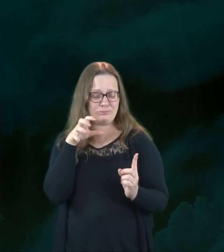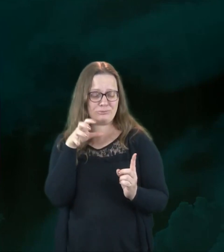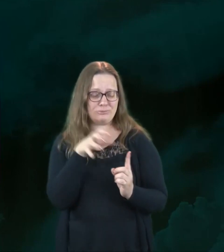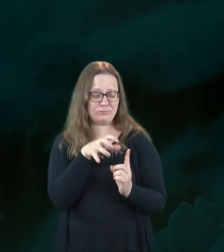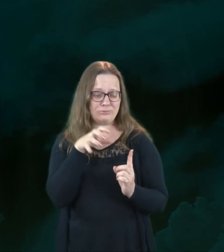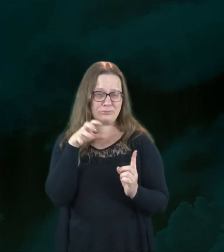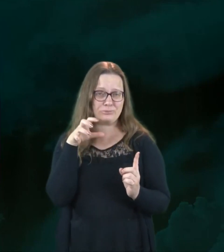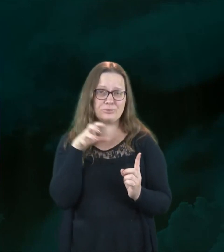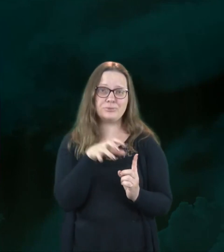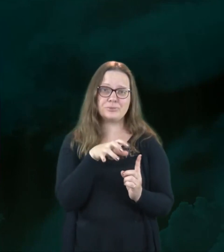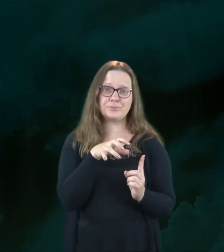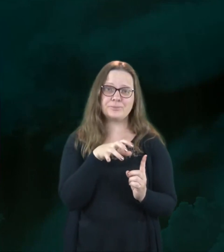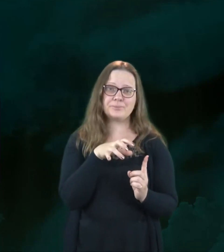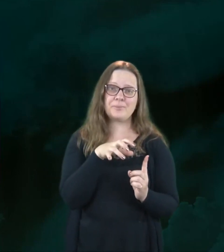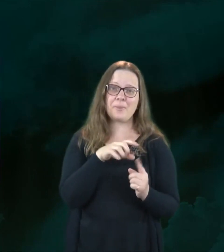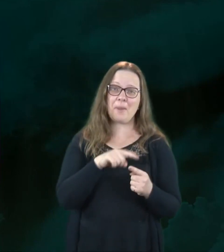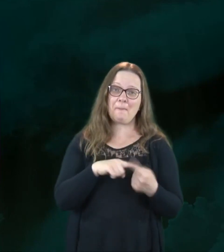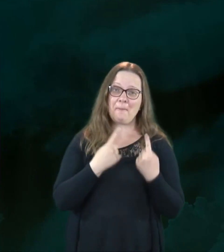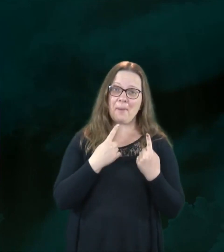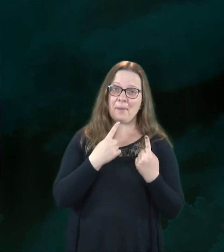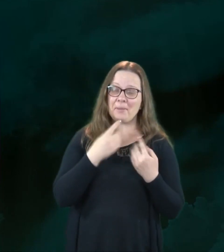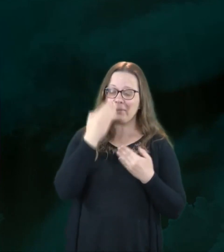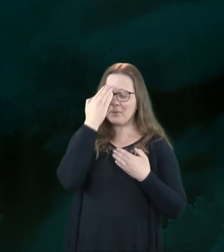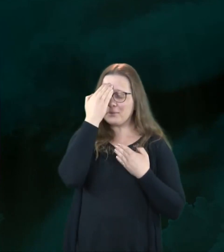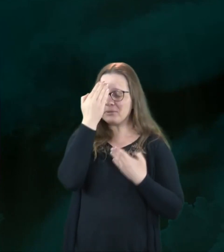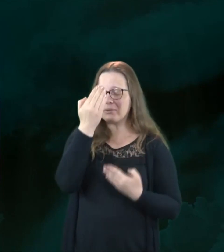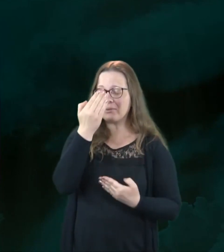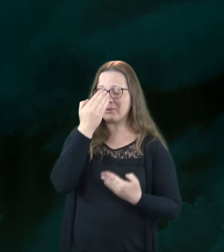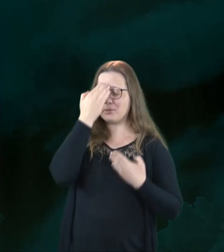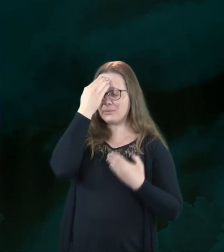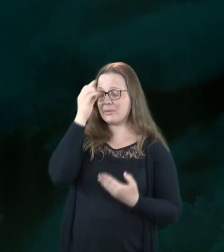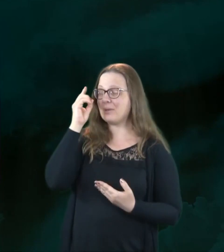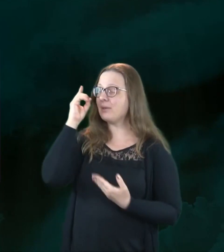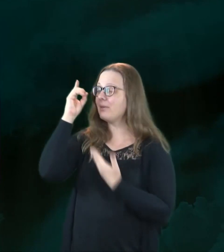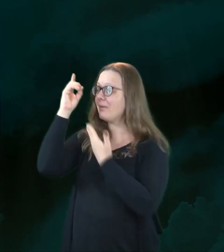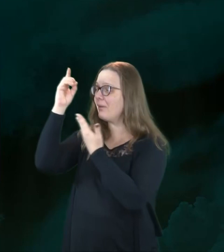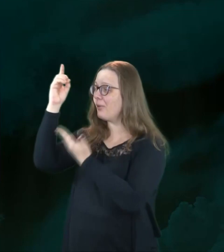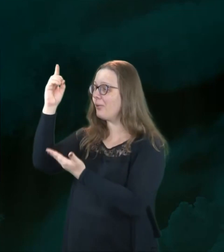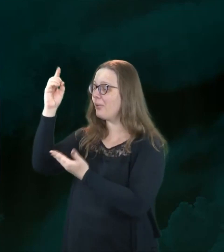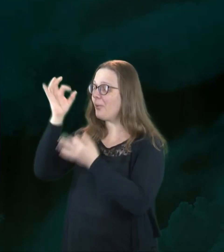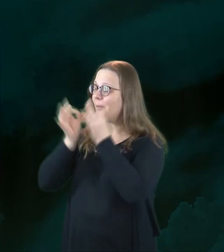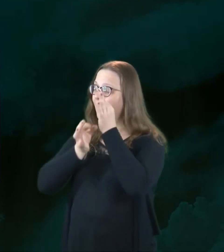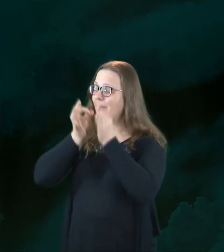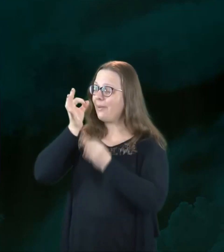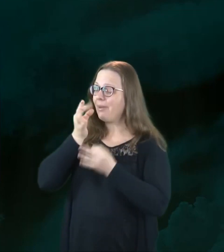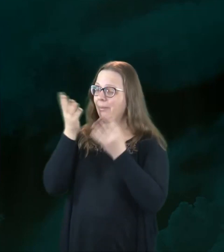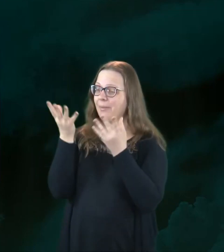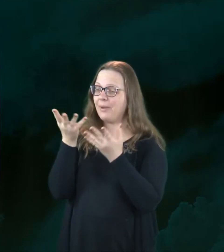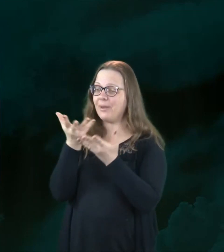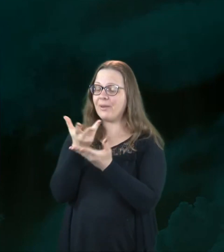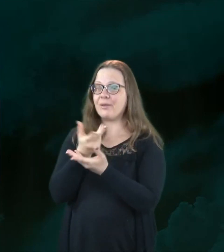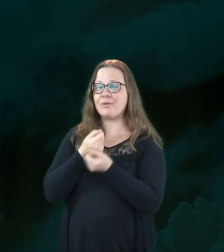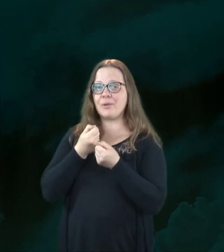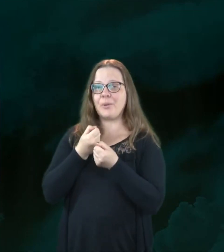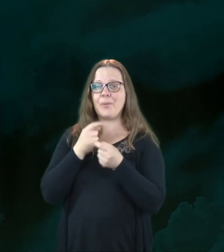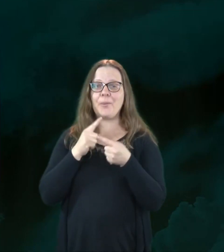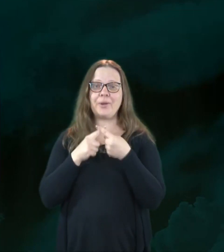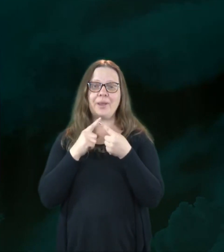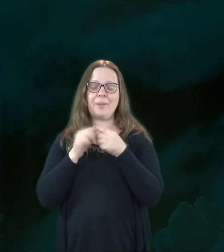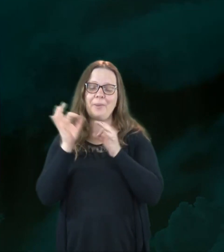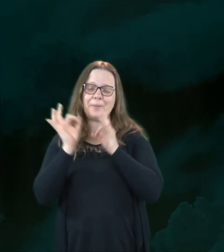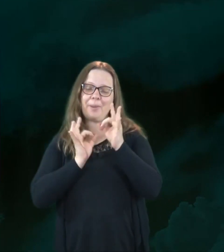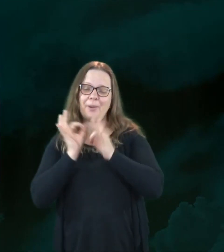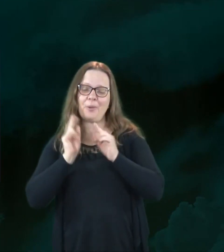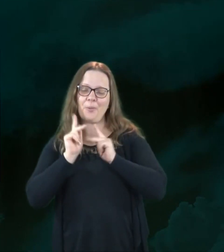destruir o homem. Mas graças a Deus pelo Teu plano maravilhoso. Senhor, Tu preparaste um povo aqui